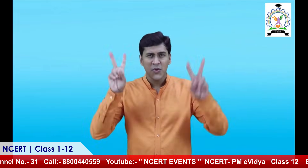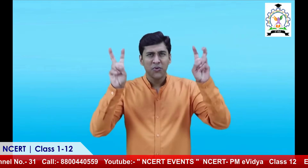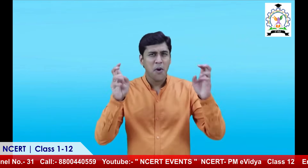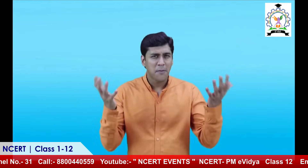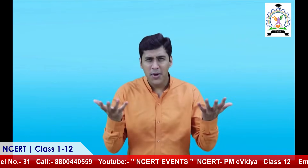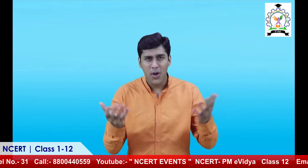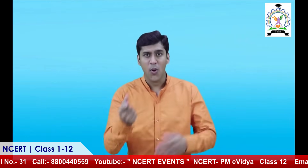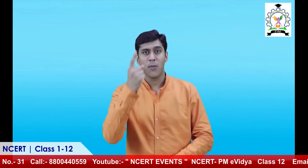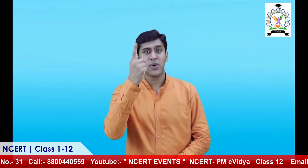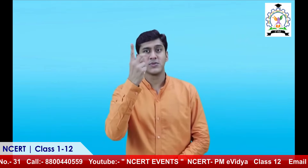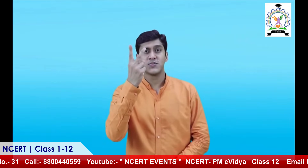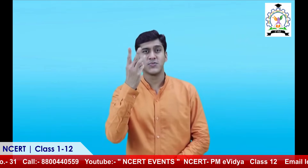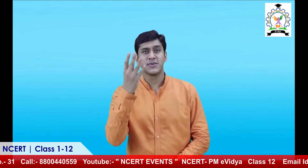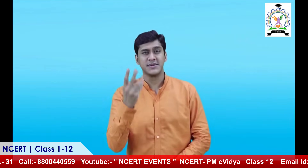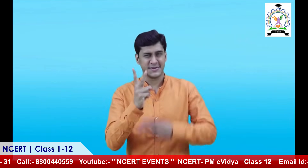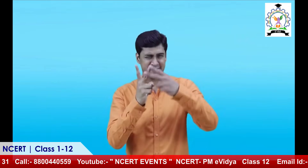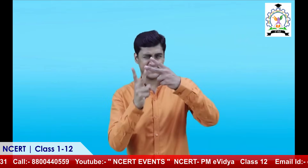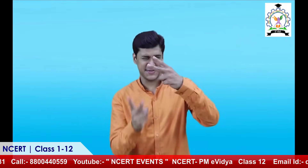विषय है नंबर कंसेप्ट